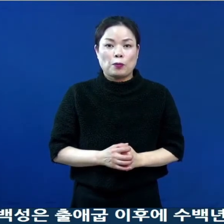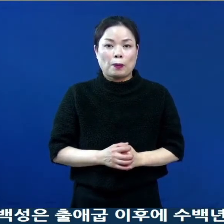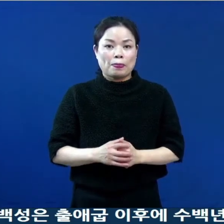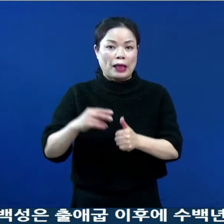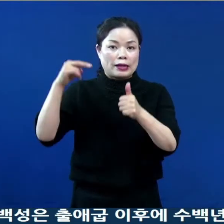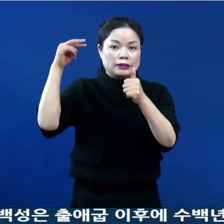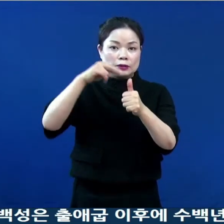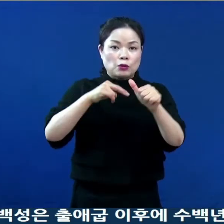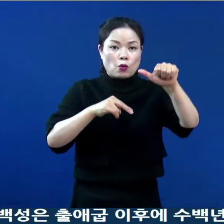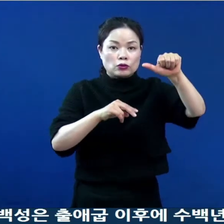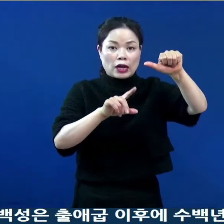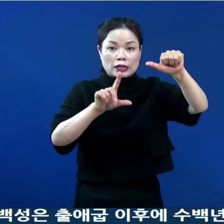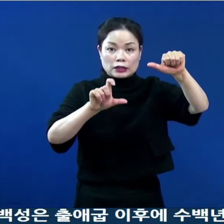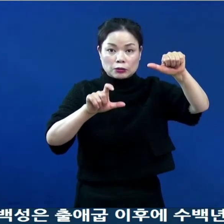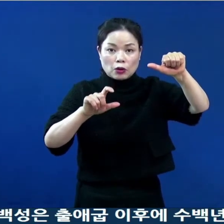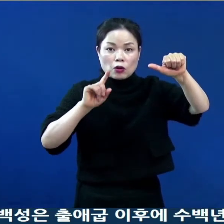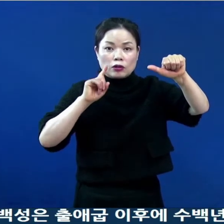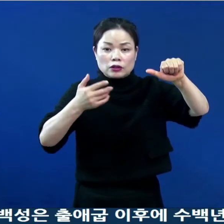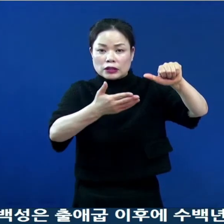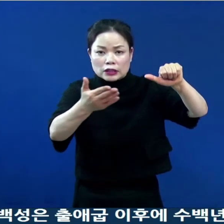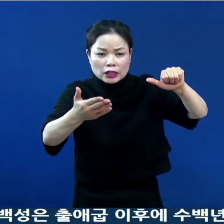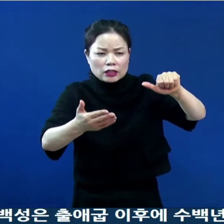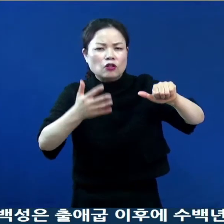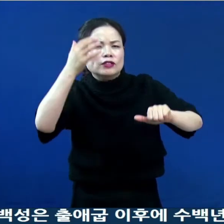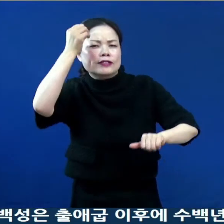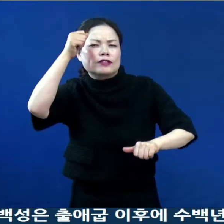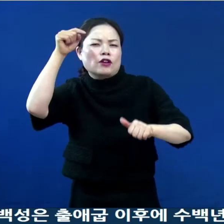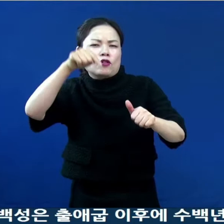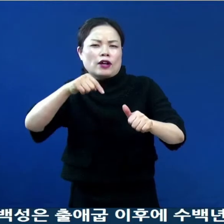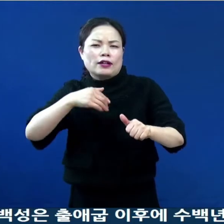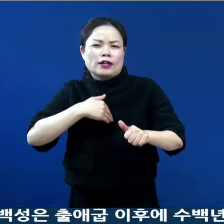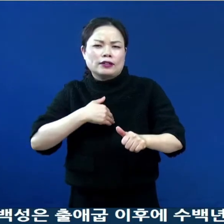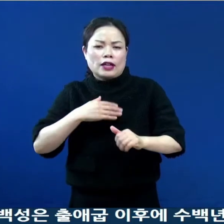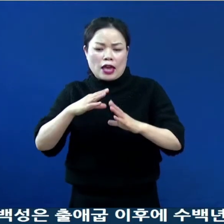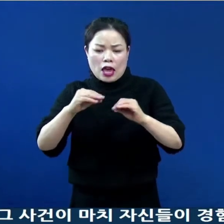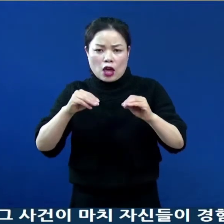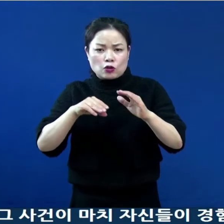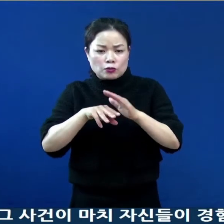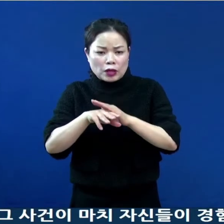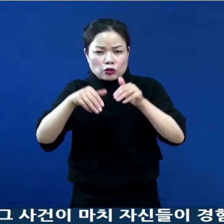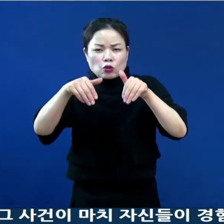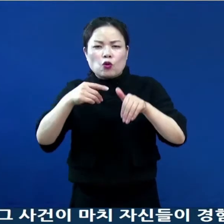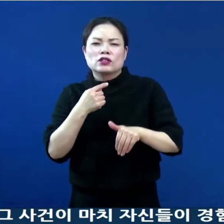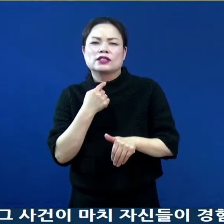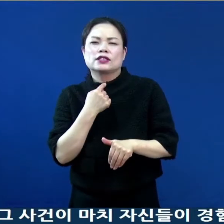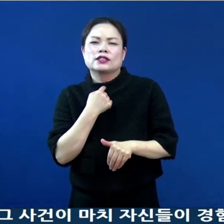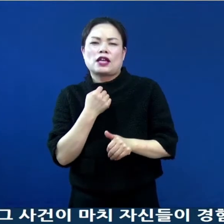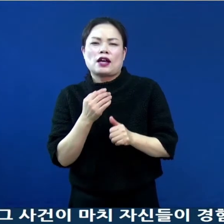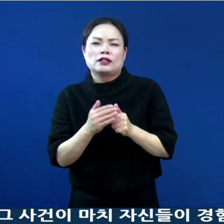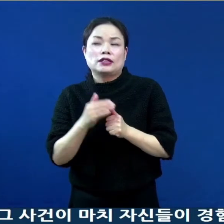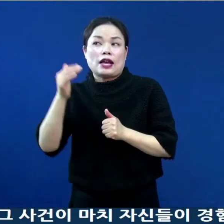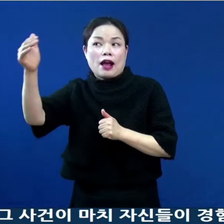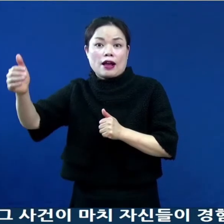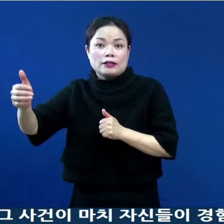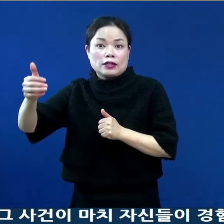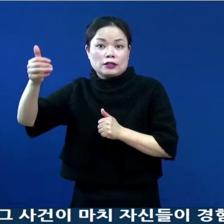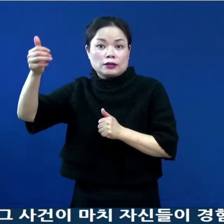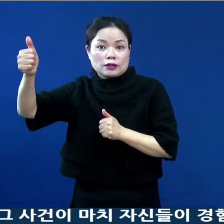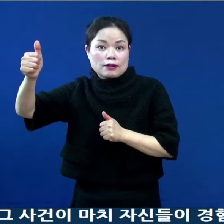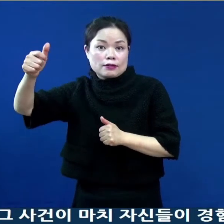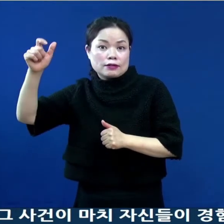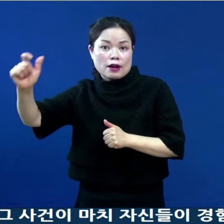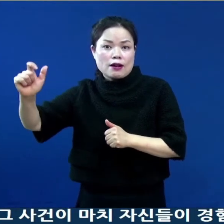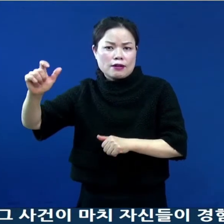신명기 5장 15절 제가 읽어드립니다. 너는 기억하라. 내가 애굽 땅에서 종이 되었더니 내 하나님 여호와가